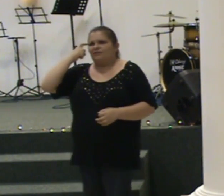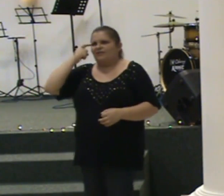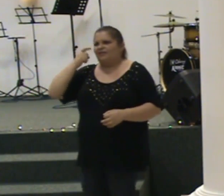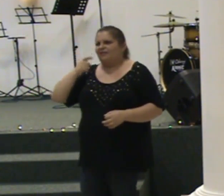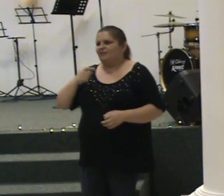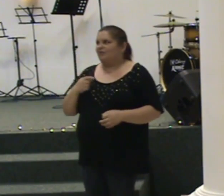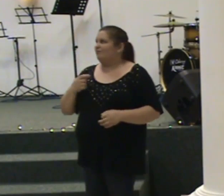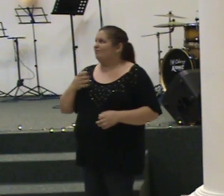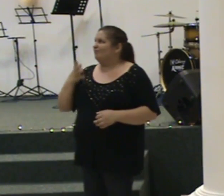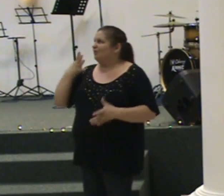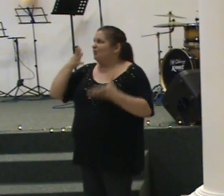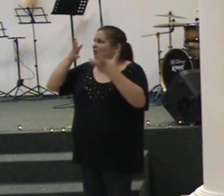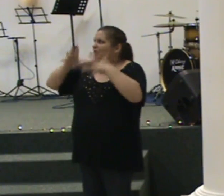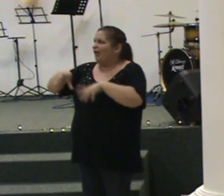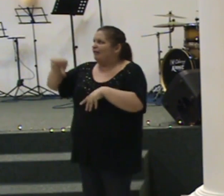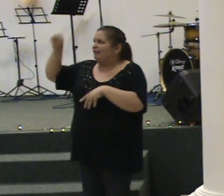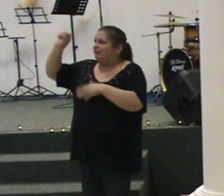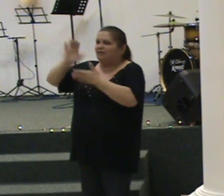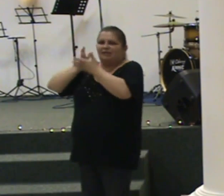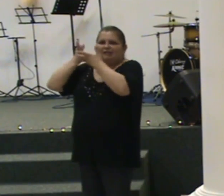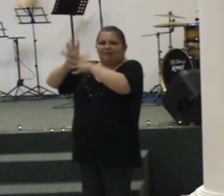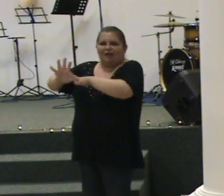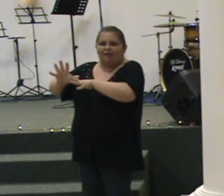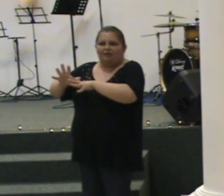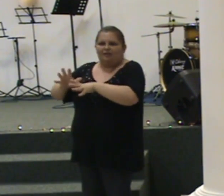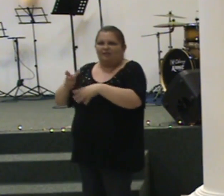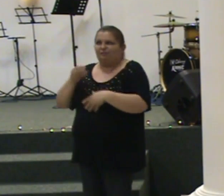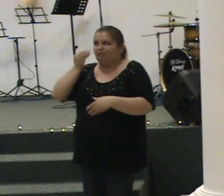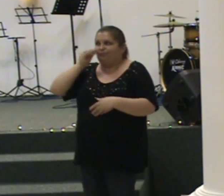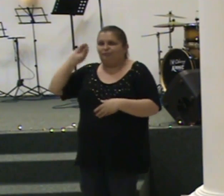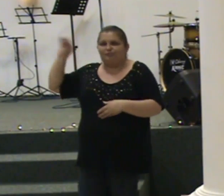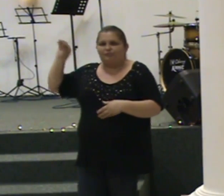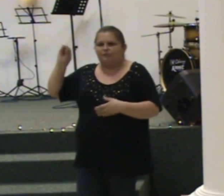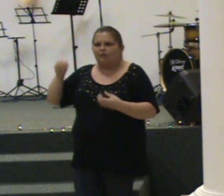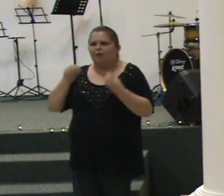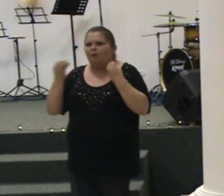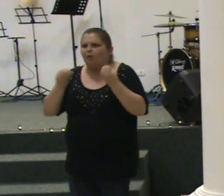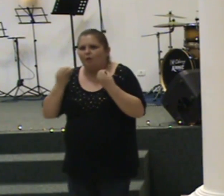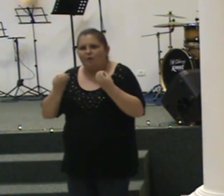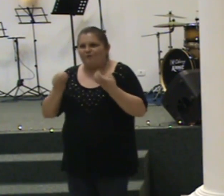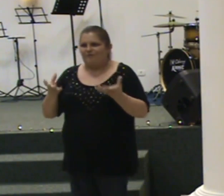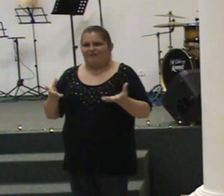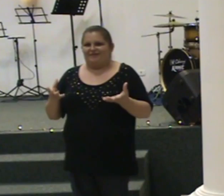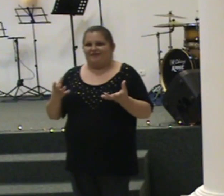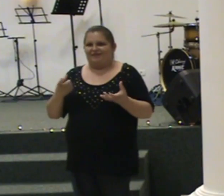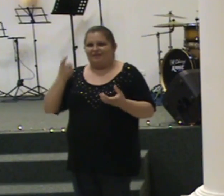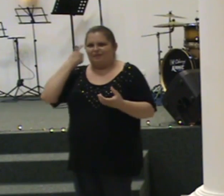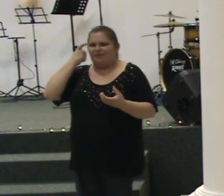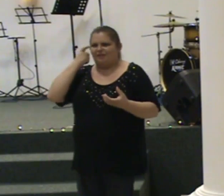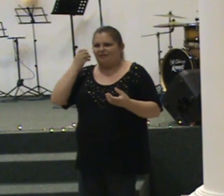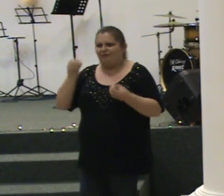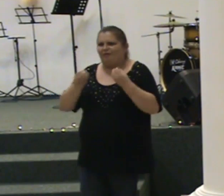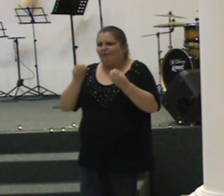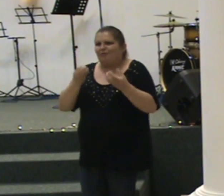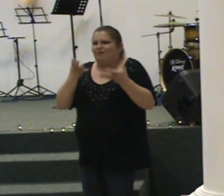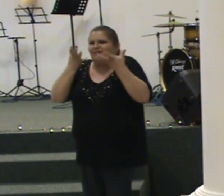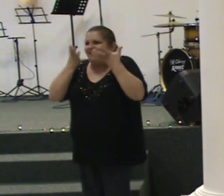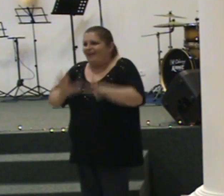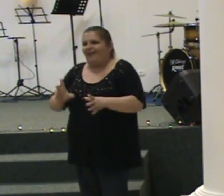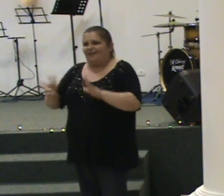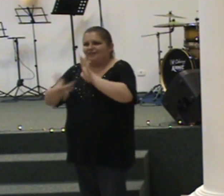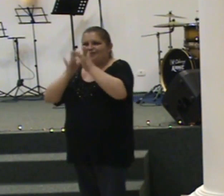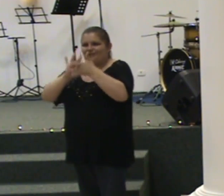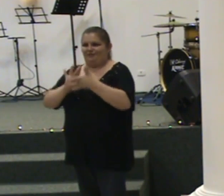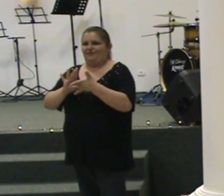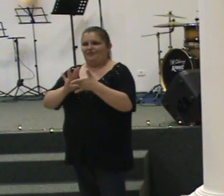escolhem Deus. Como é que tem pessoas que não querem Deus na sua vida. Como é que tem pessoas que não querem que Jesus nasça no seu coração. Como